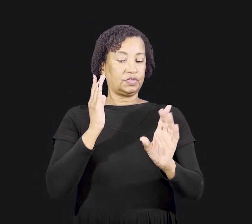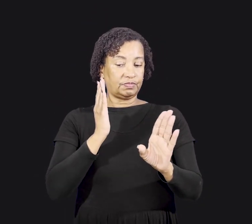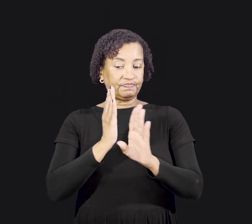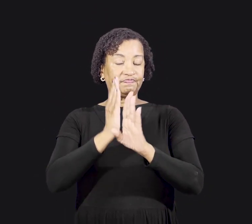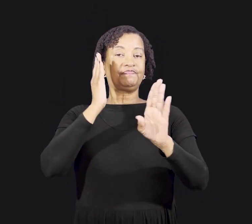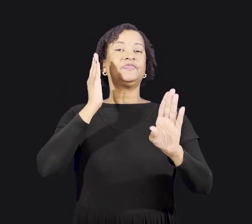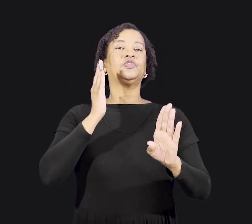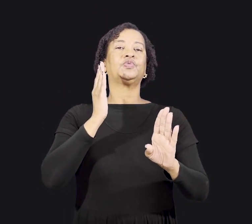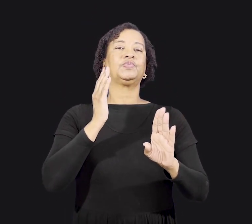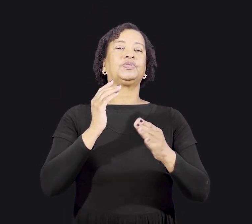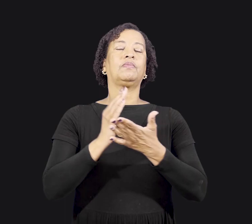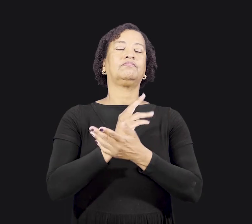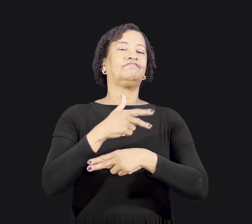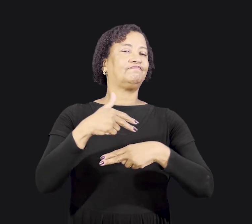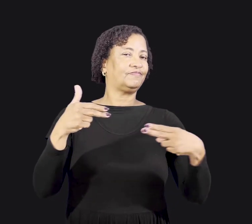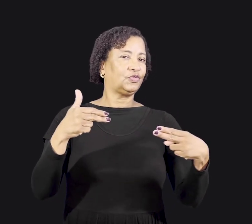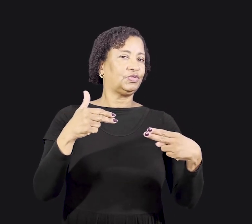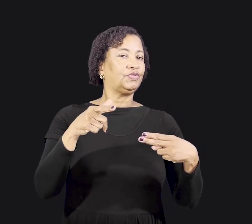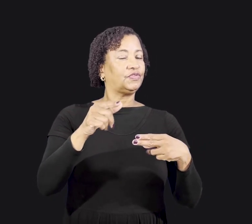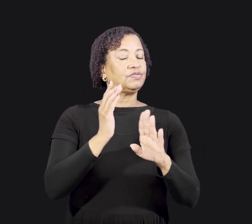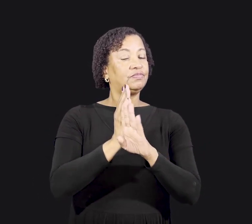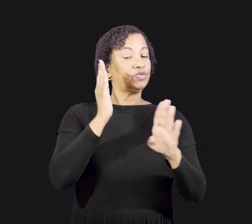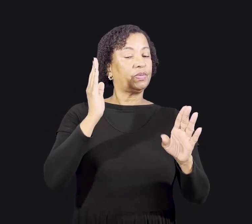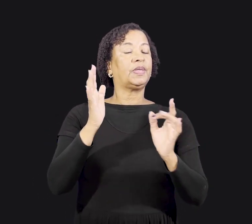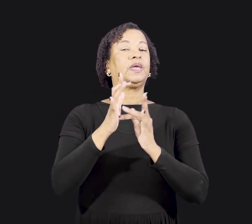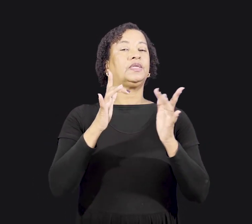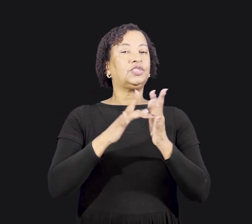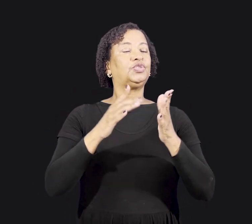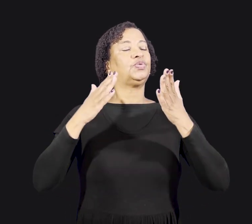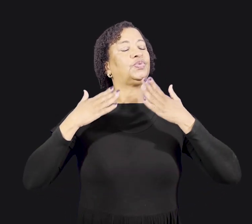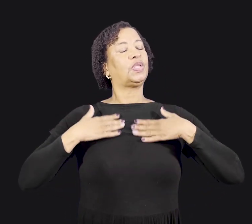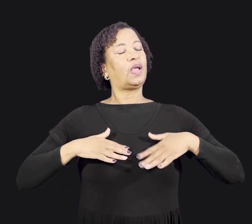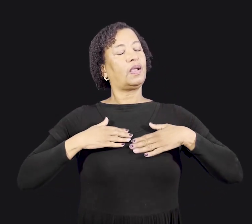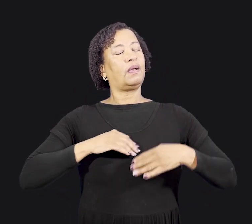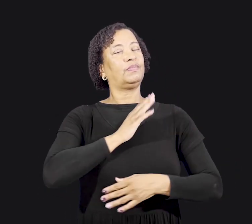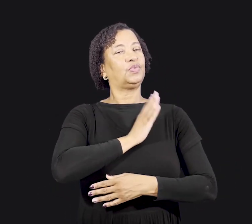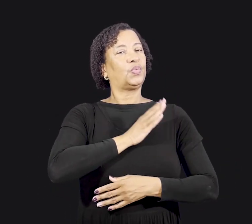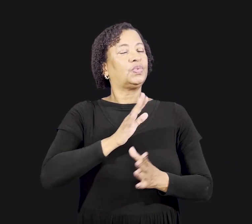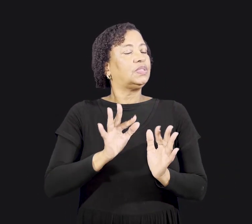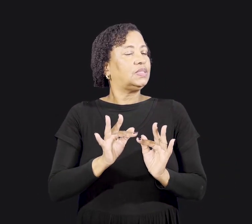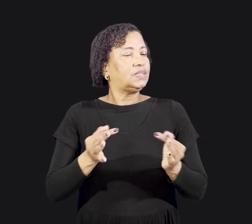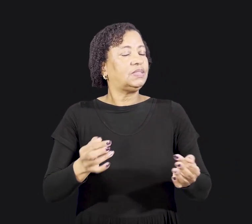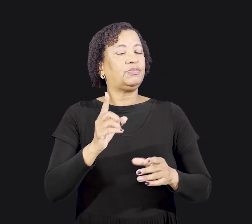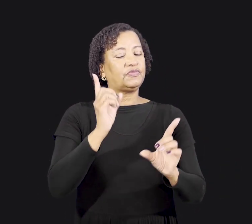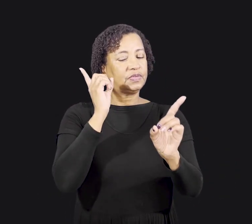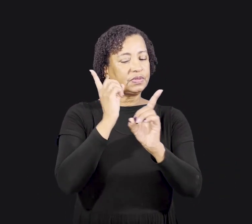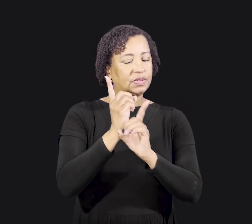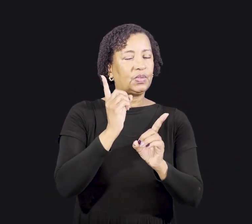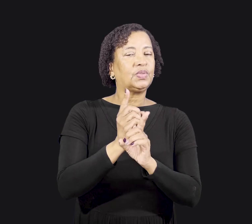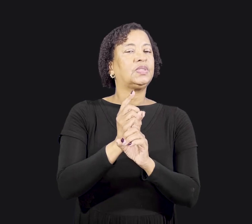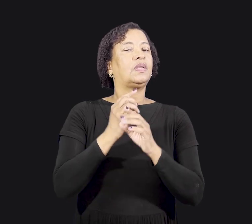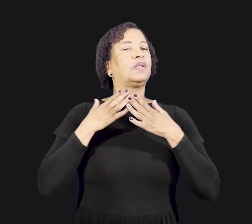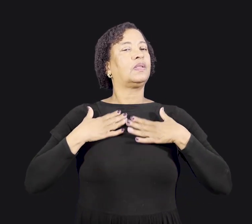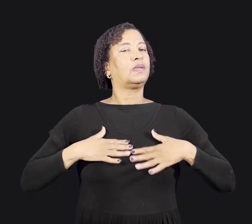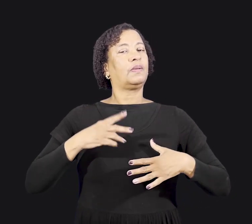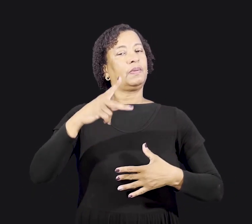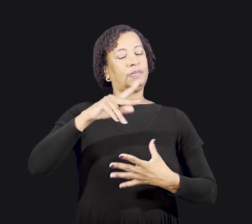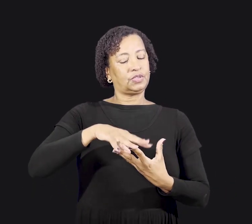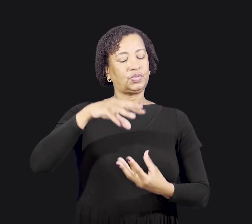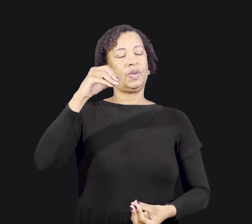descobrirá algo. Você descobrirá que Jesus é manso e humilde de coração e você encontrará descanso para a sua alma, pois o seu